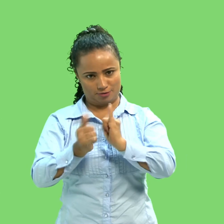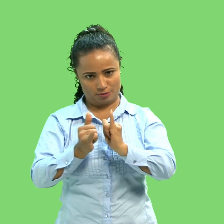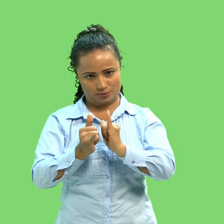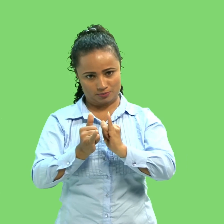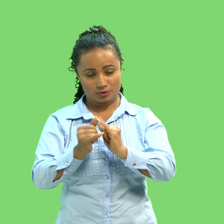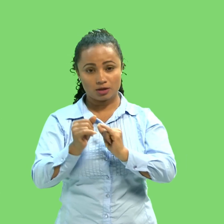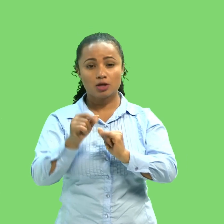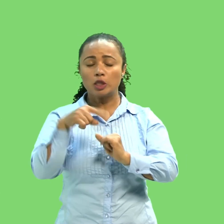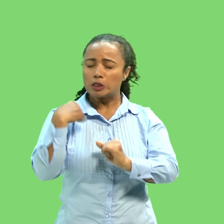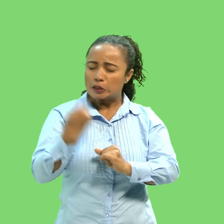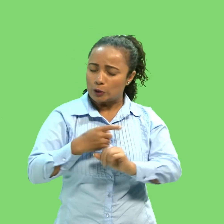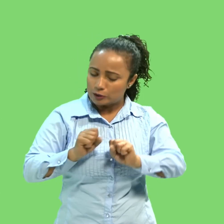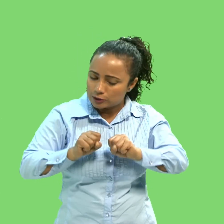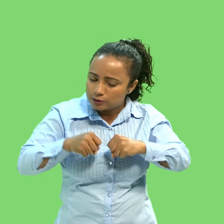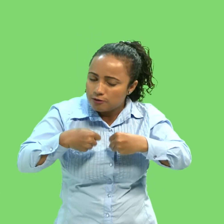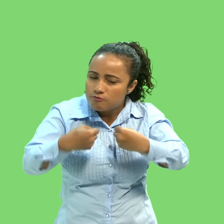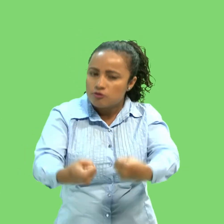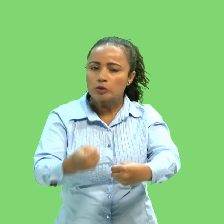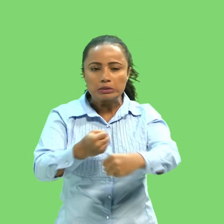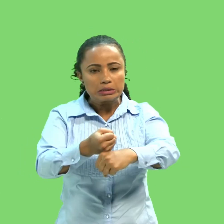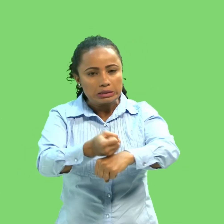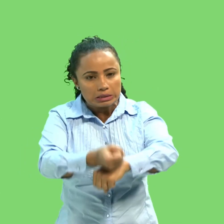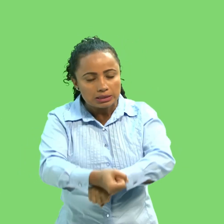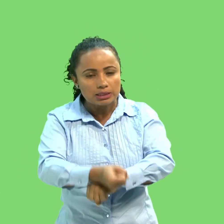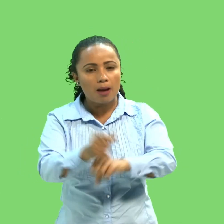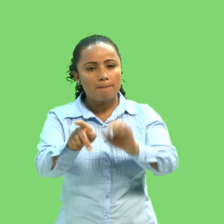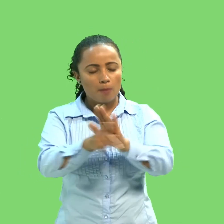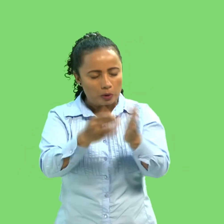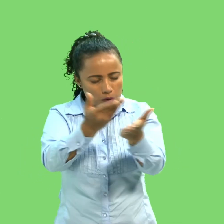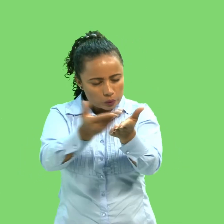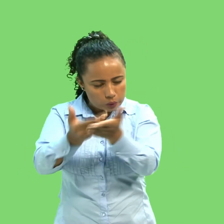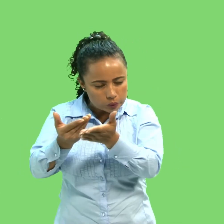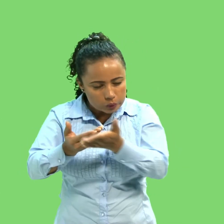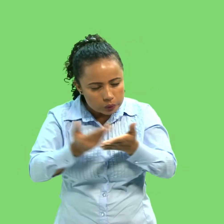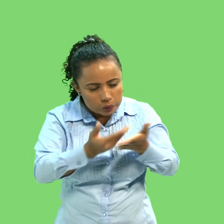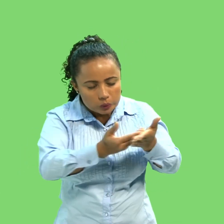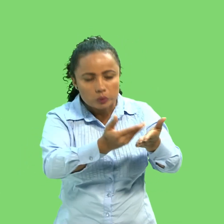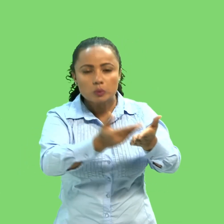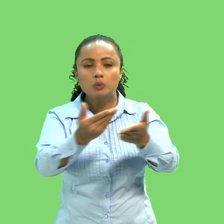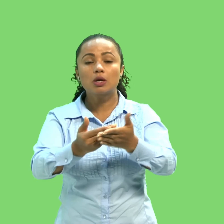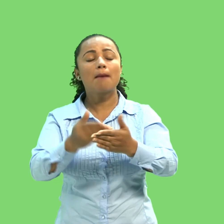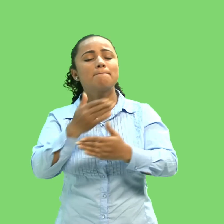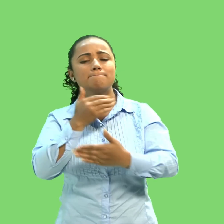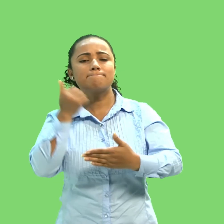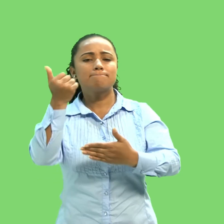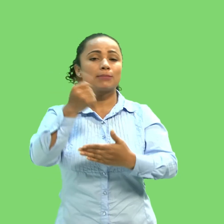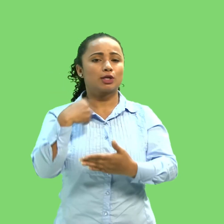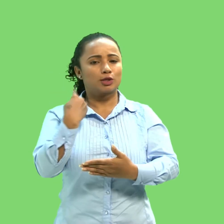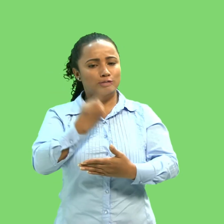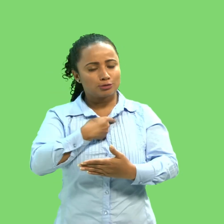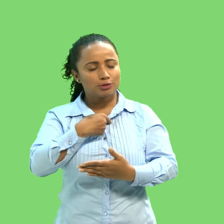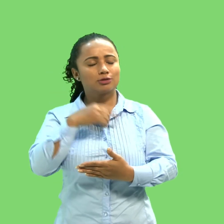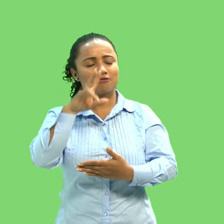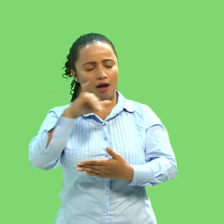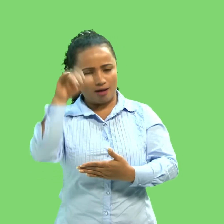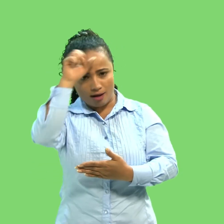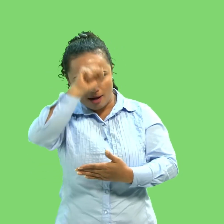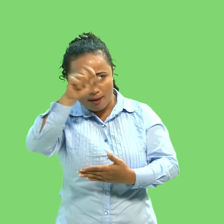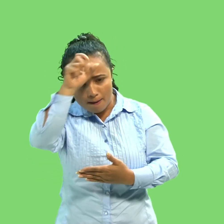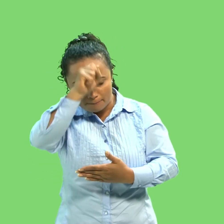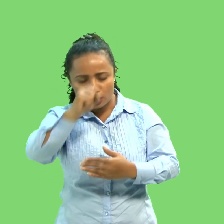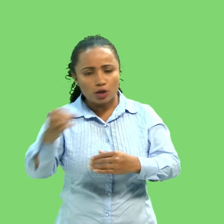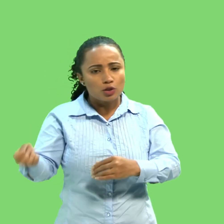nos dedicarmos e nos comprometermos ao estudo, melhores estaremos preparados para adquirir